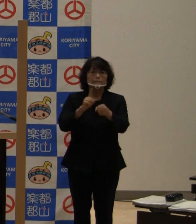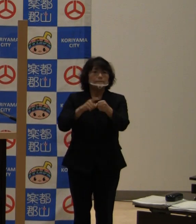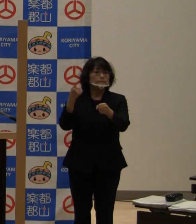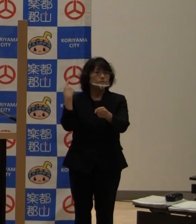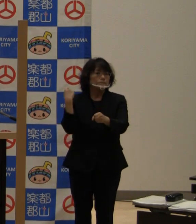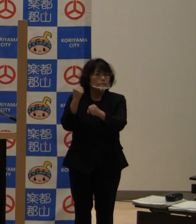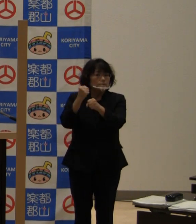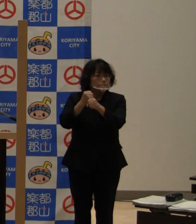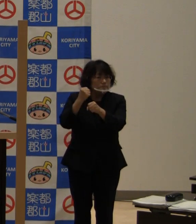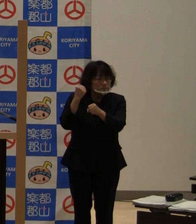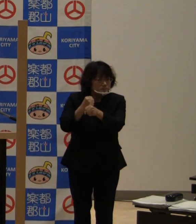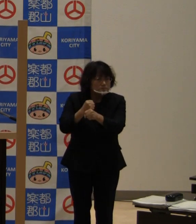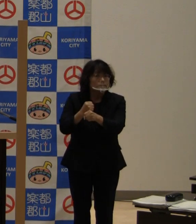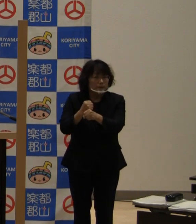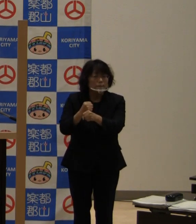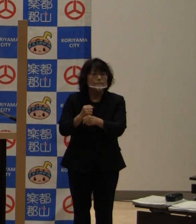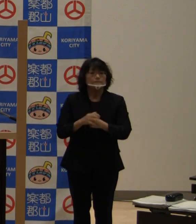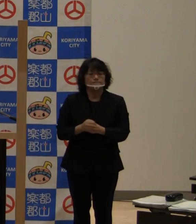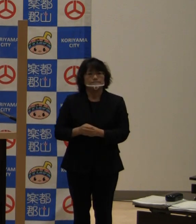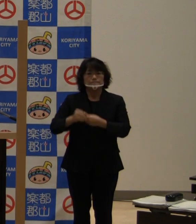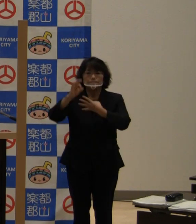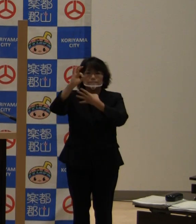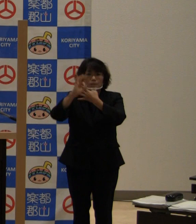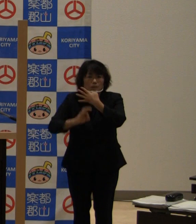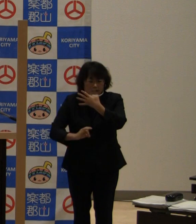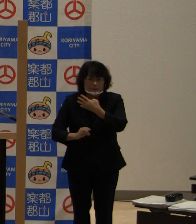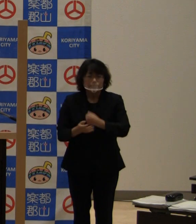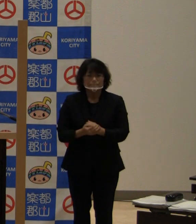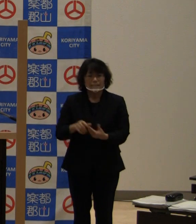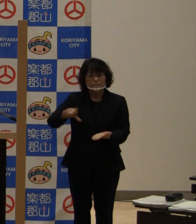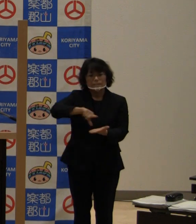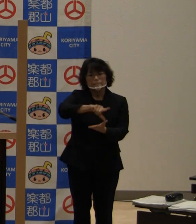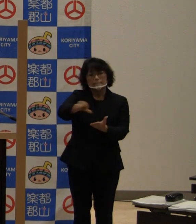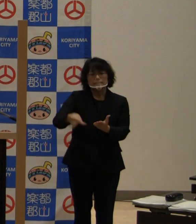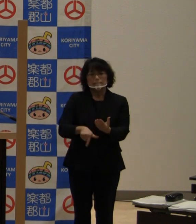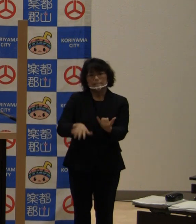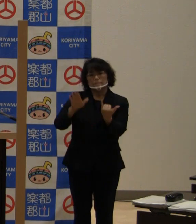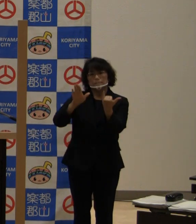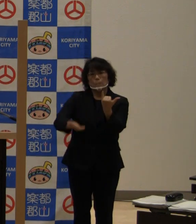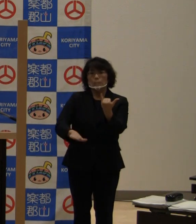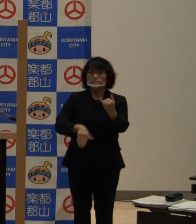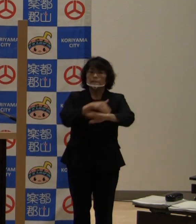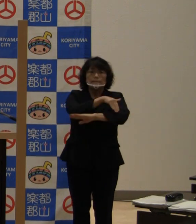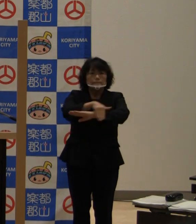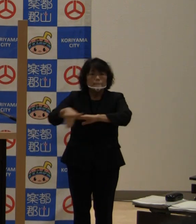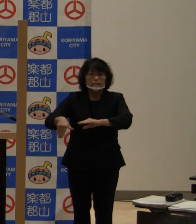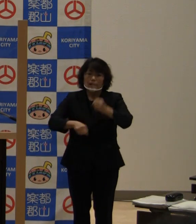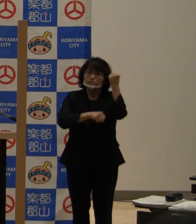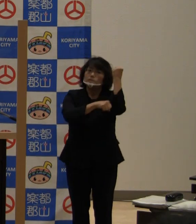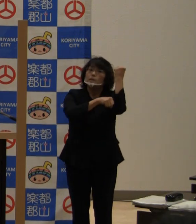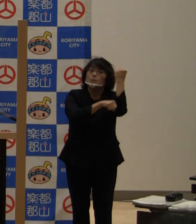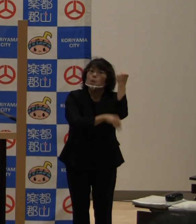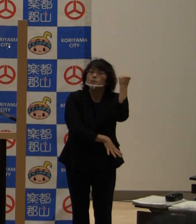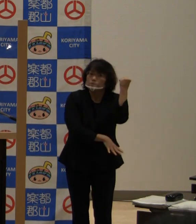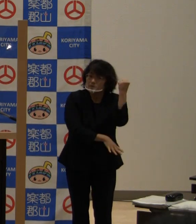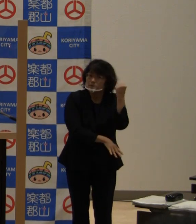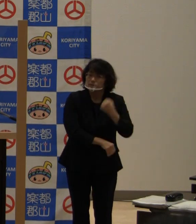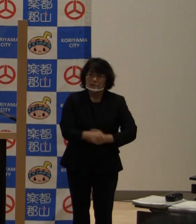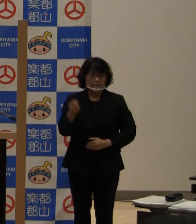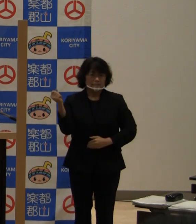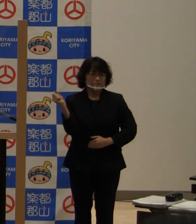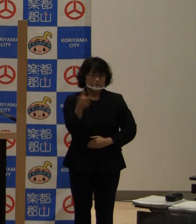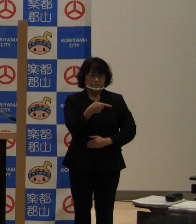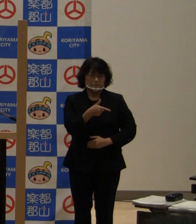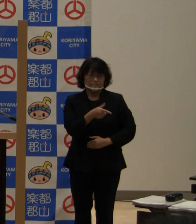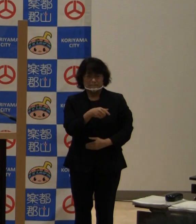昨年9月に改定いたしました、郡山市地域防災計画に基づきまして、迅速なる災害